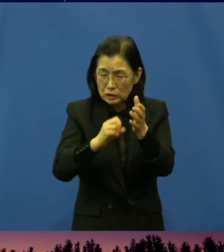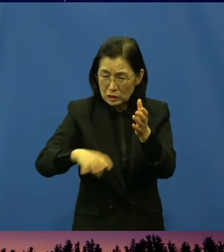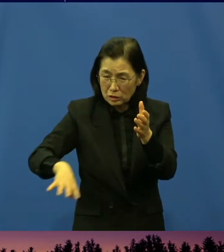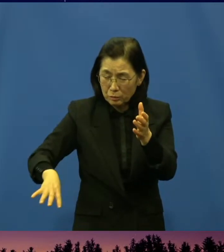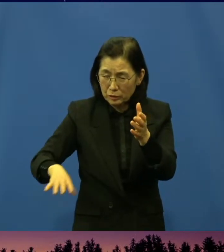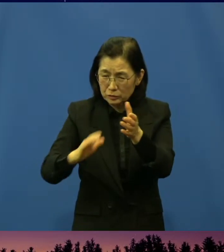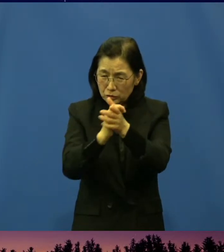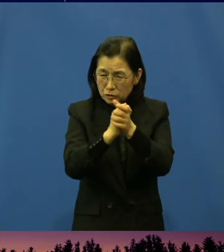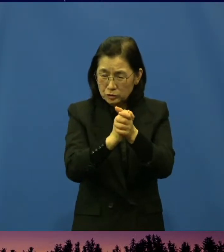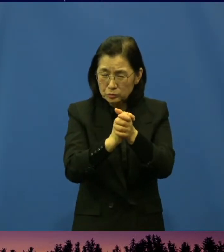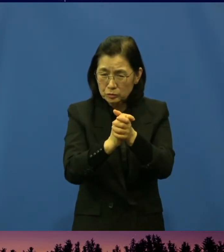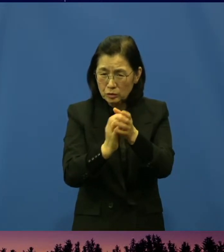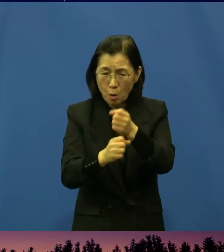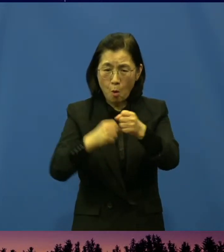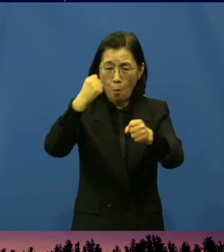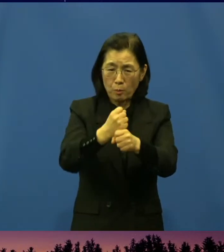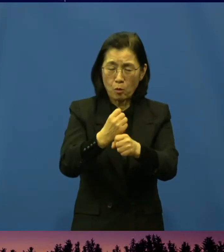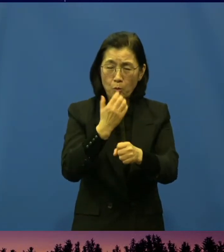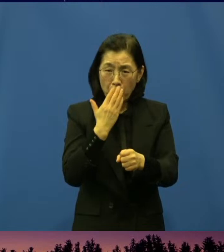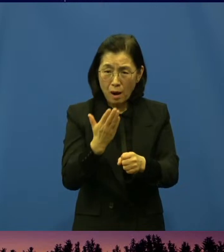가방이 낡으면 다시 사면 되고 이런데